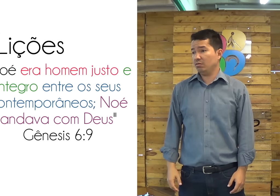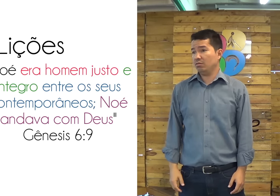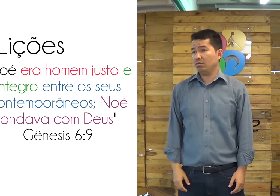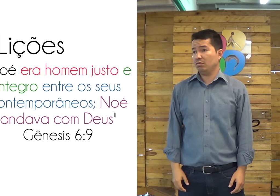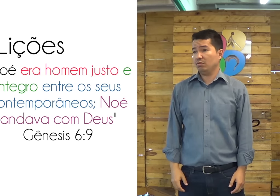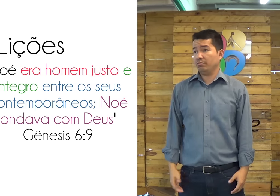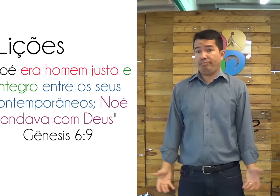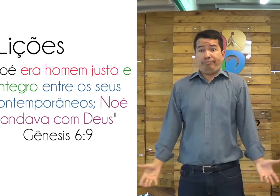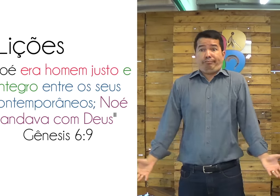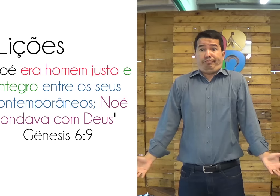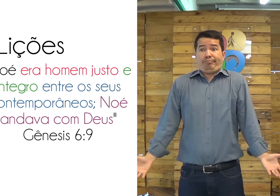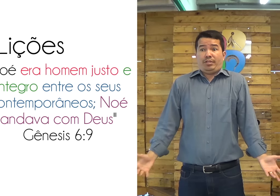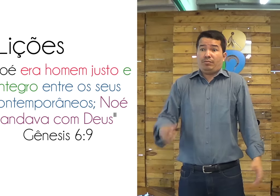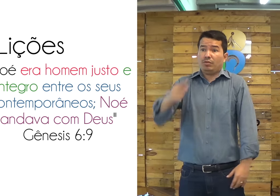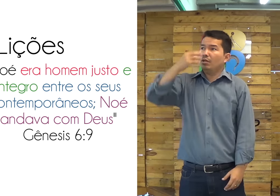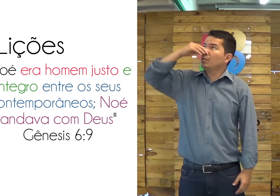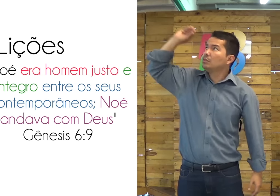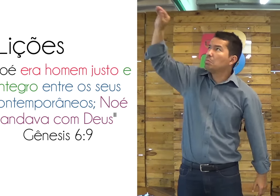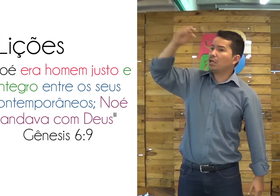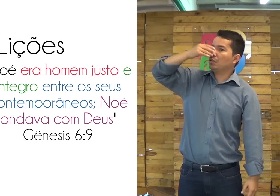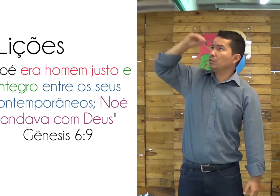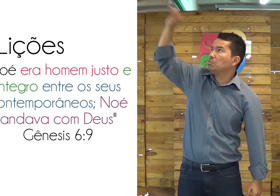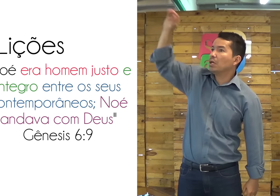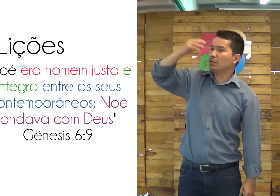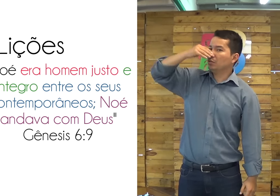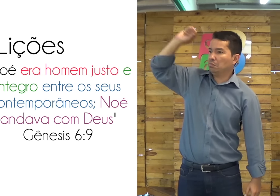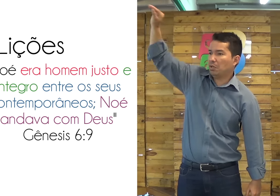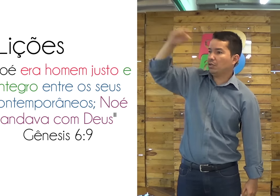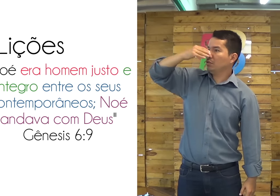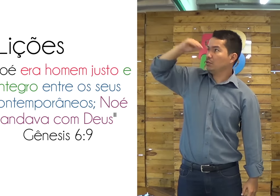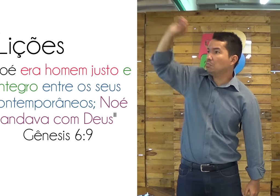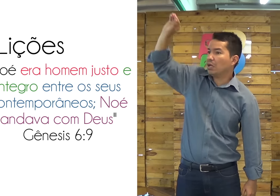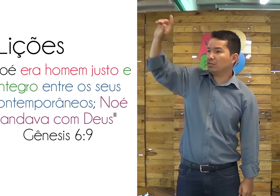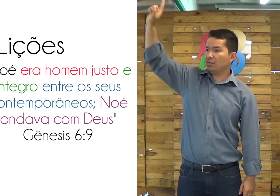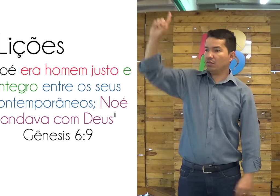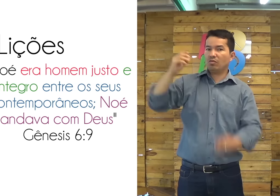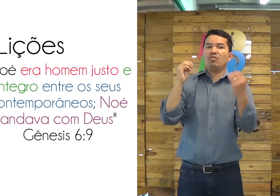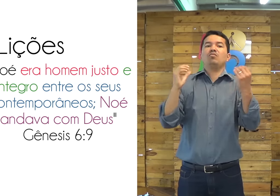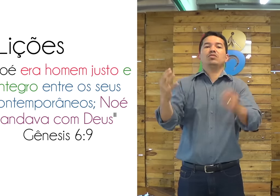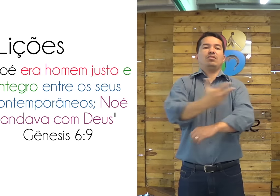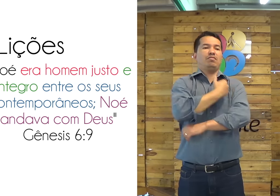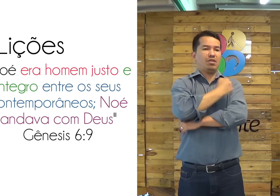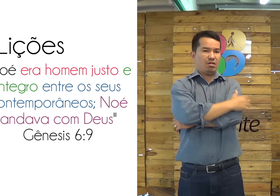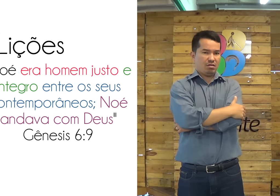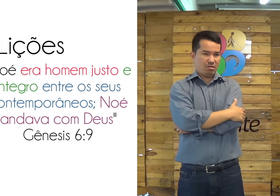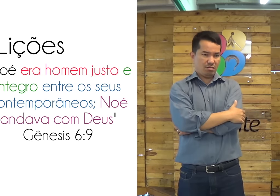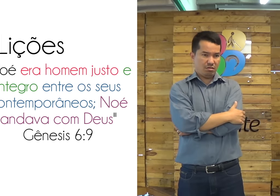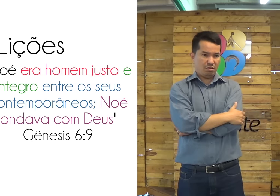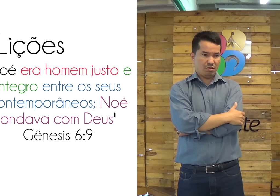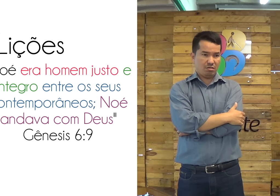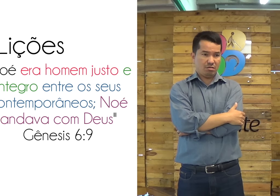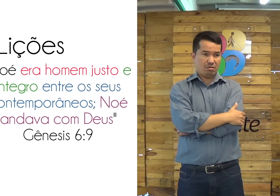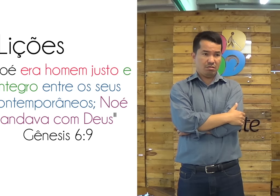salvar né se você despreza ele sempre todos os dias como que ele vai te dar